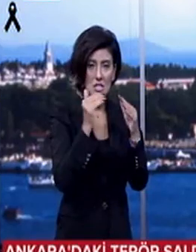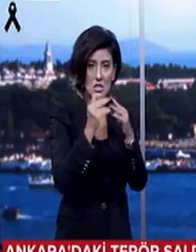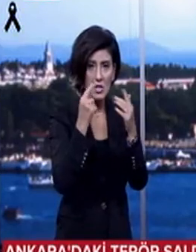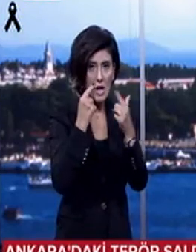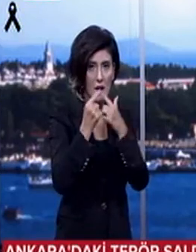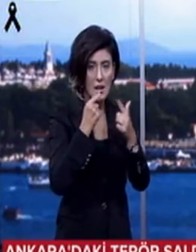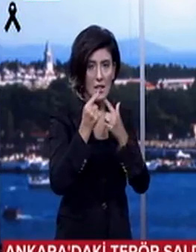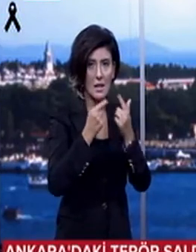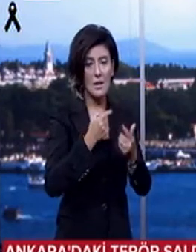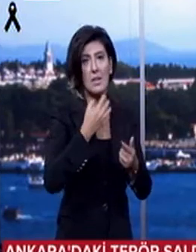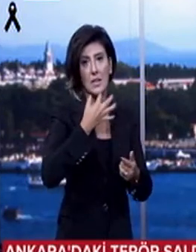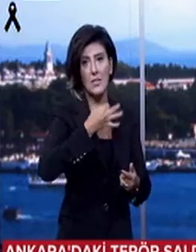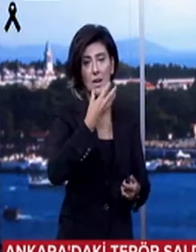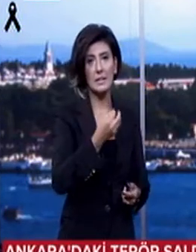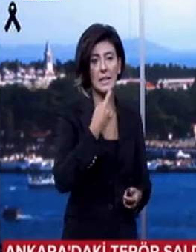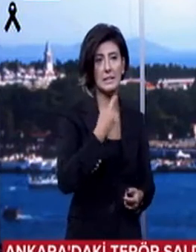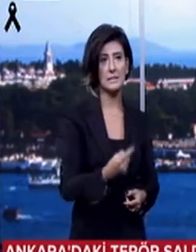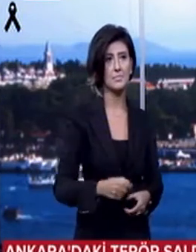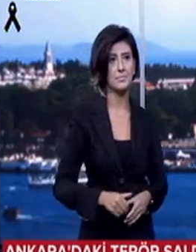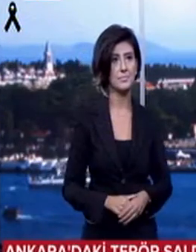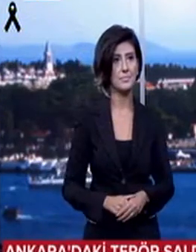istişarelerle belirleneceği ifade edildi.